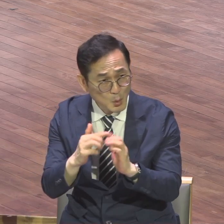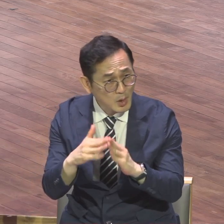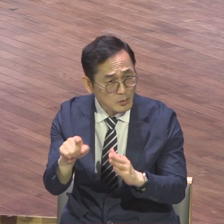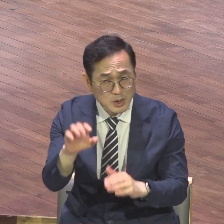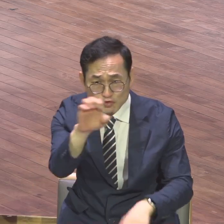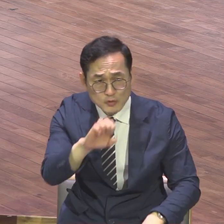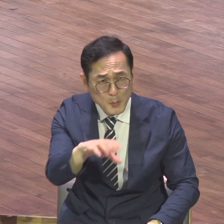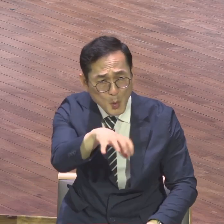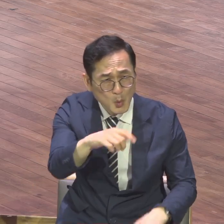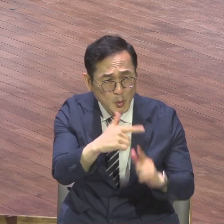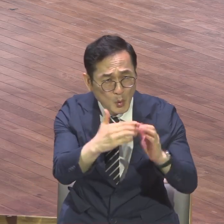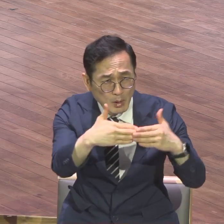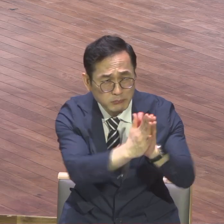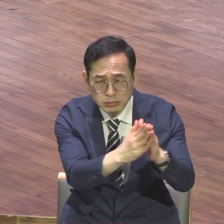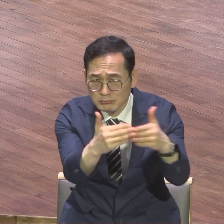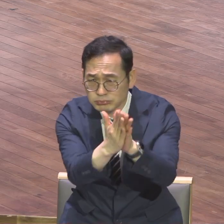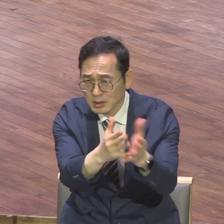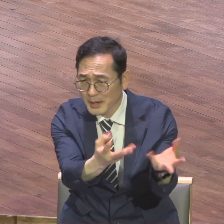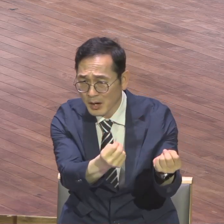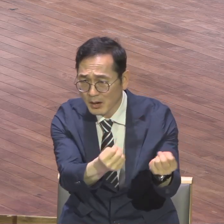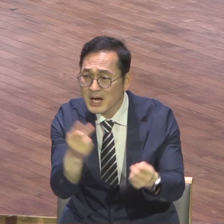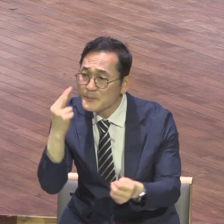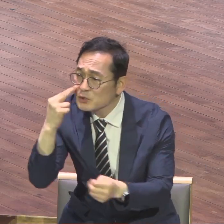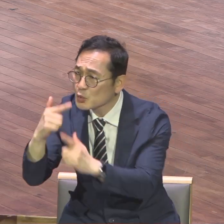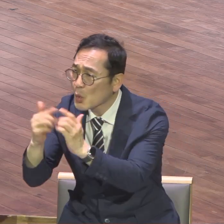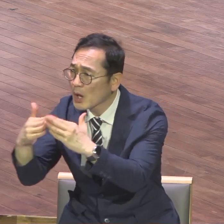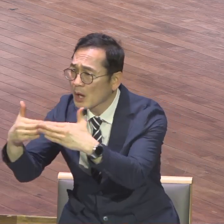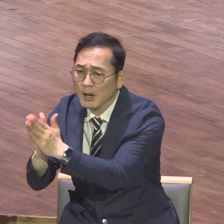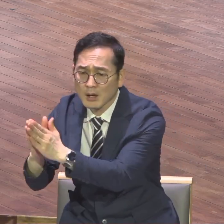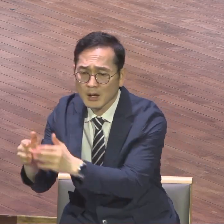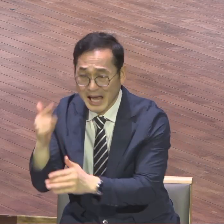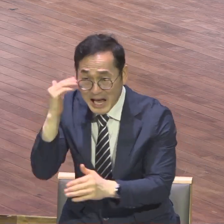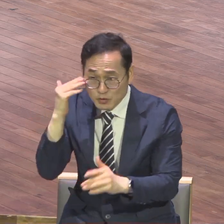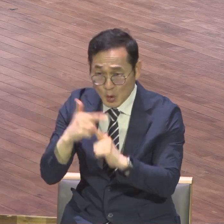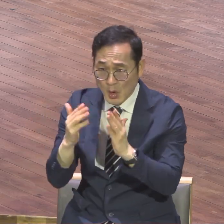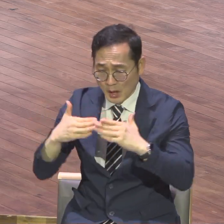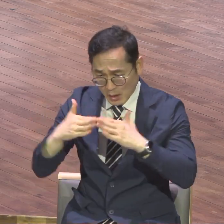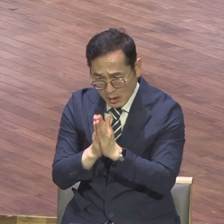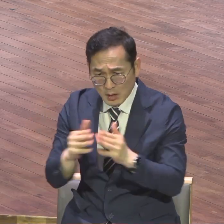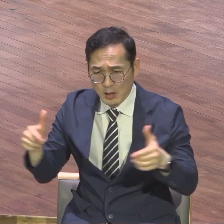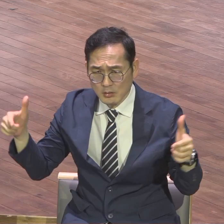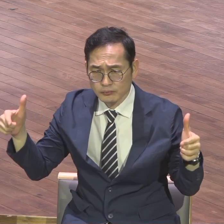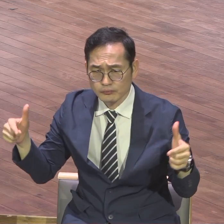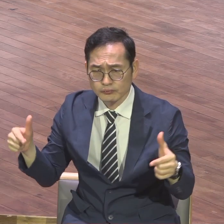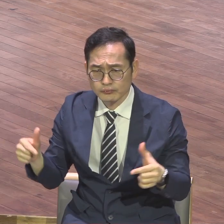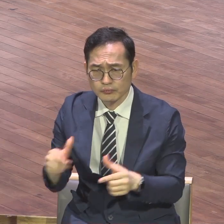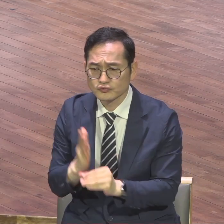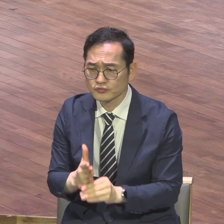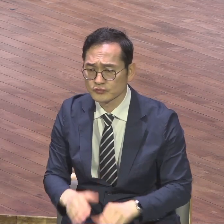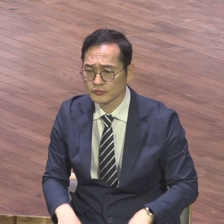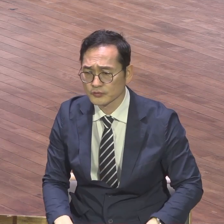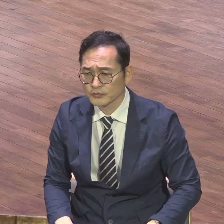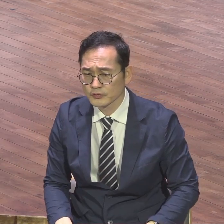무너졌습니다. 사단 전략으로 미국 교회 문 다 닫았습니다. 한국 교회도 지금 마찬가지 아무 힘 없습니다.